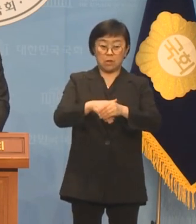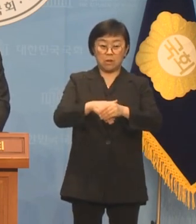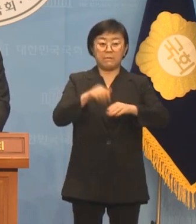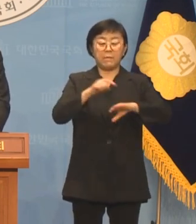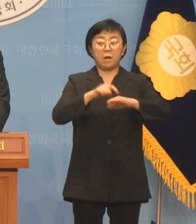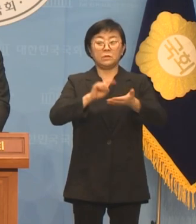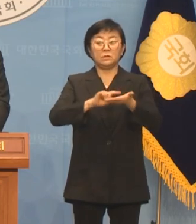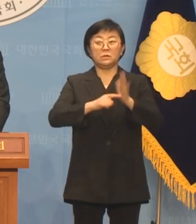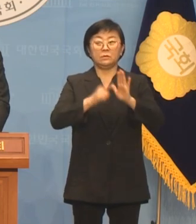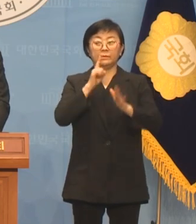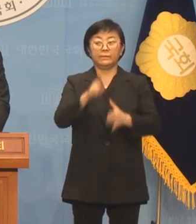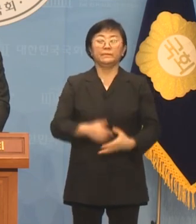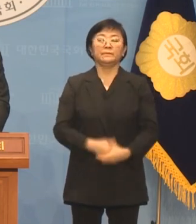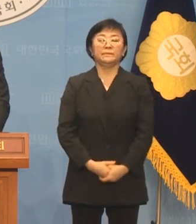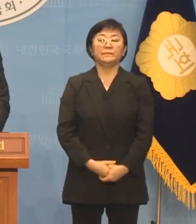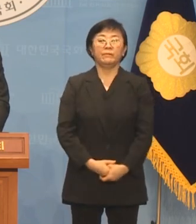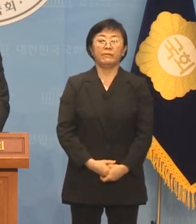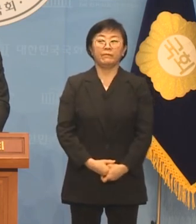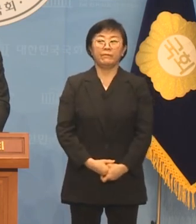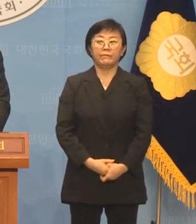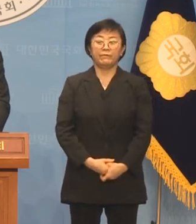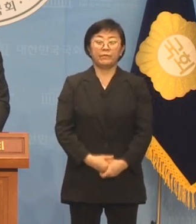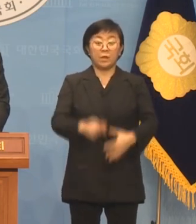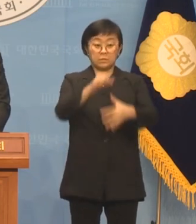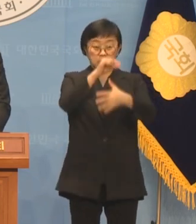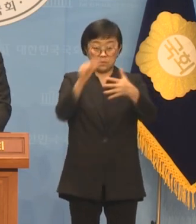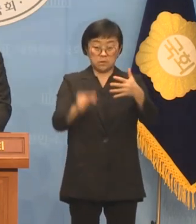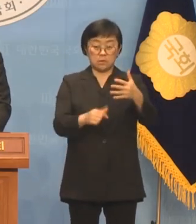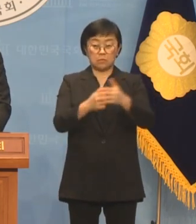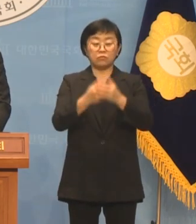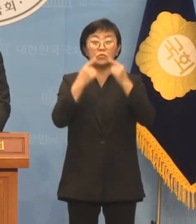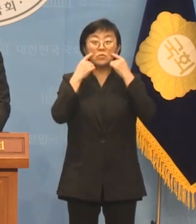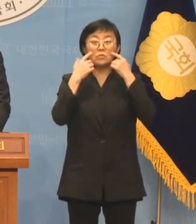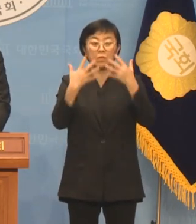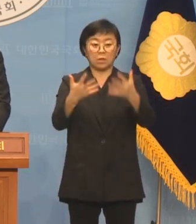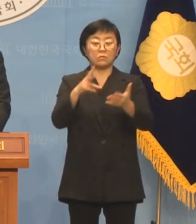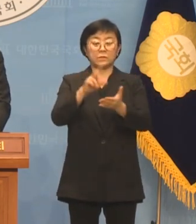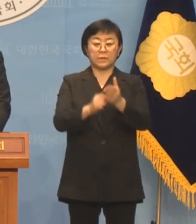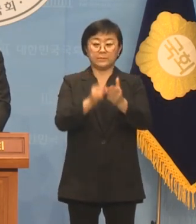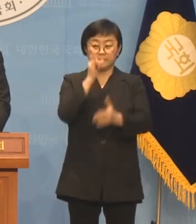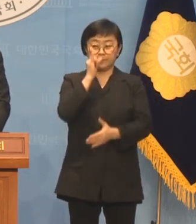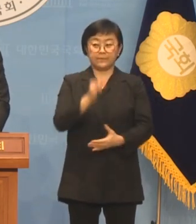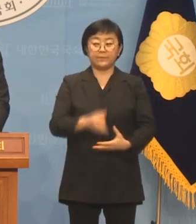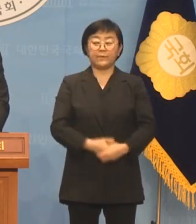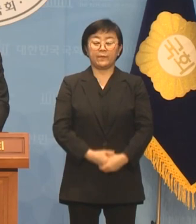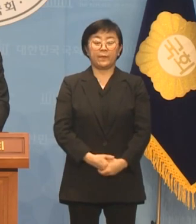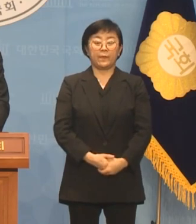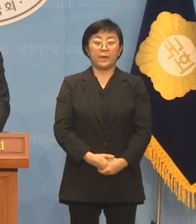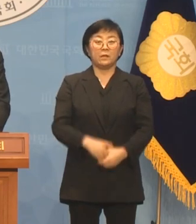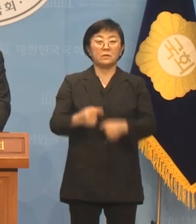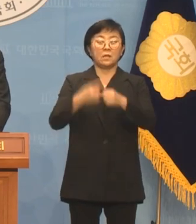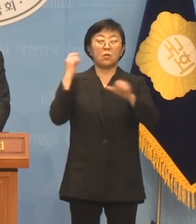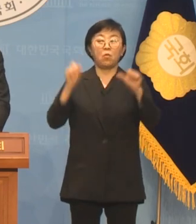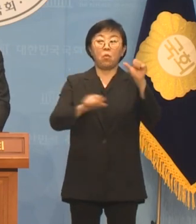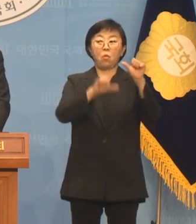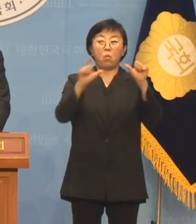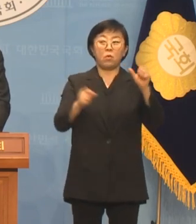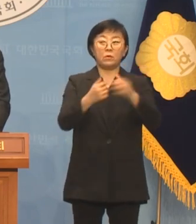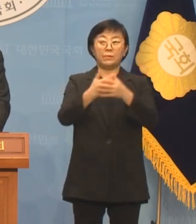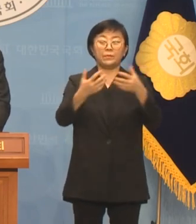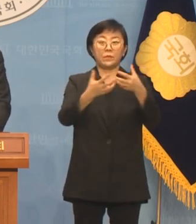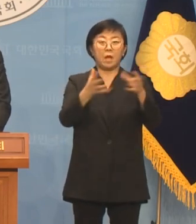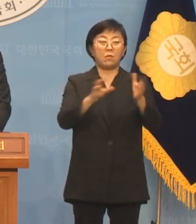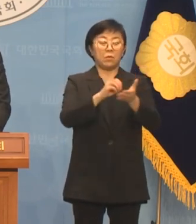거다 이렇게 보입니다. 절차적으로도 이거는 분명히 하자가 있습니다. 작년 5월달 당원투표로